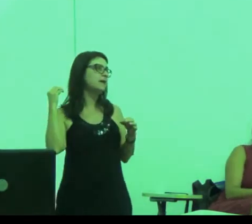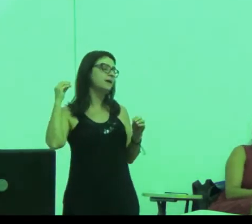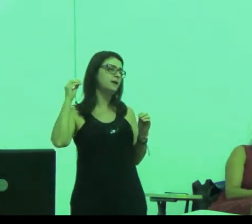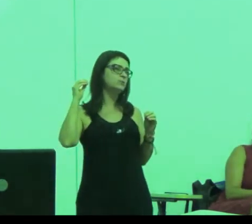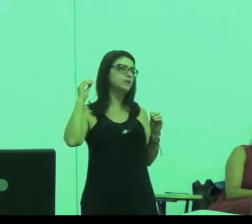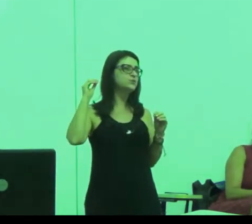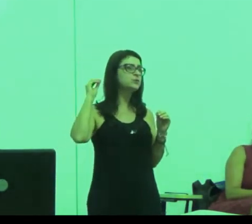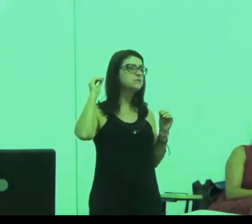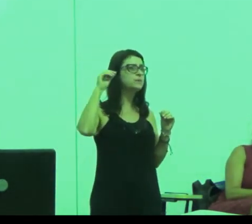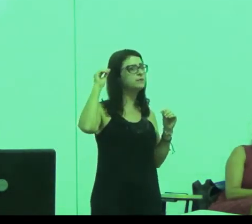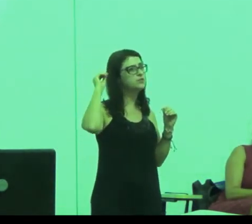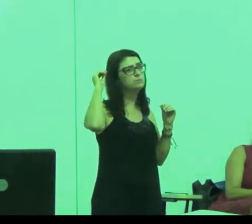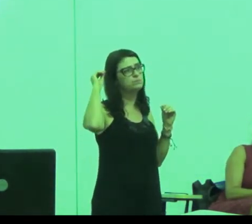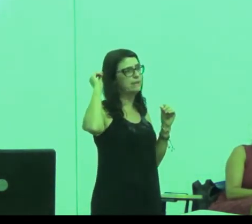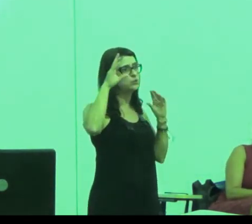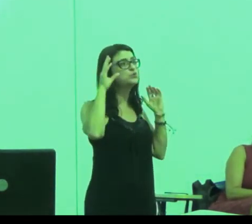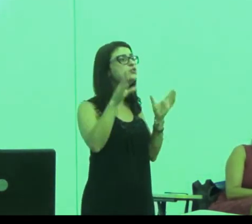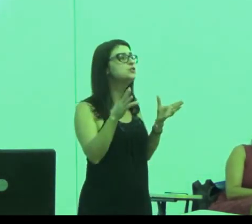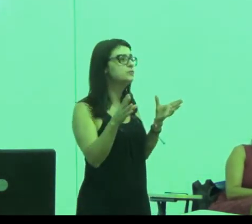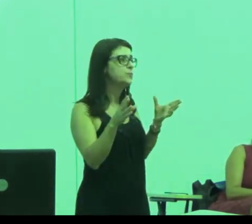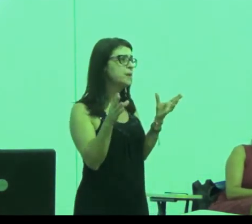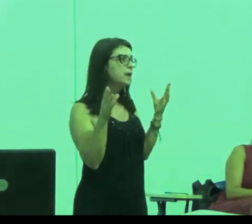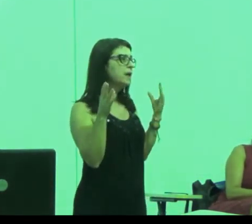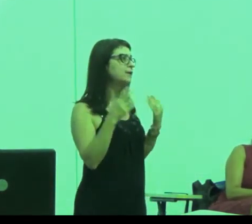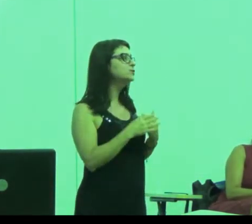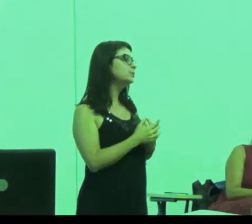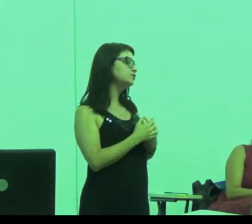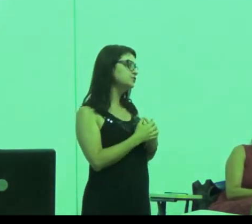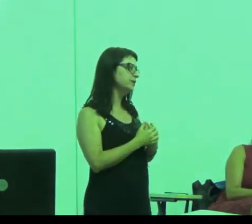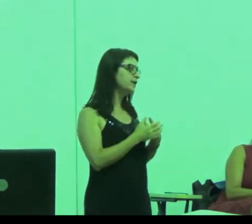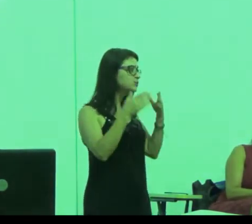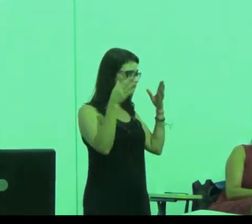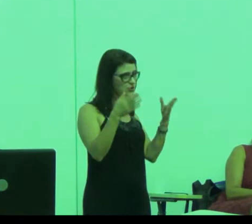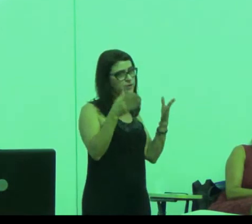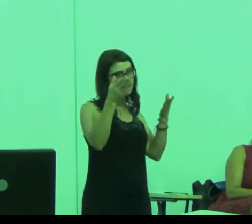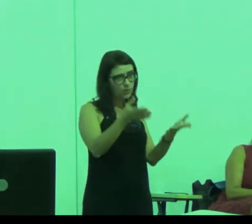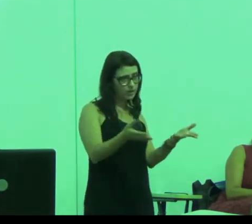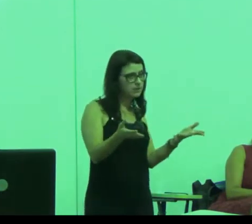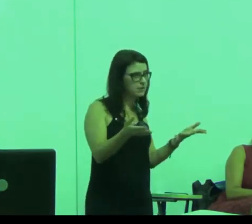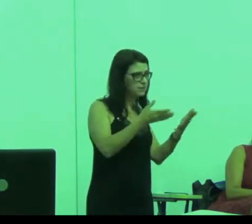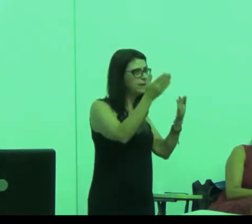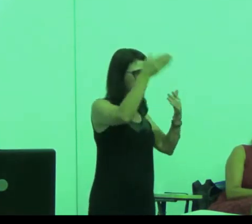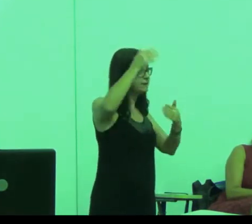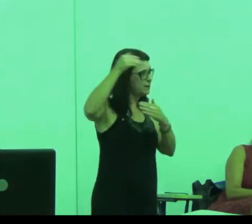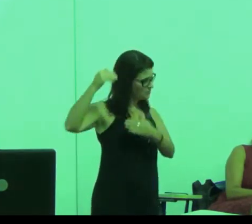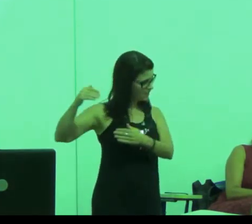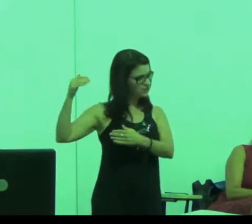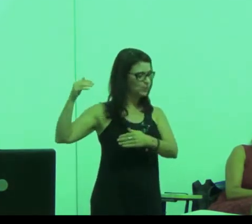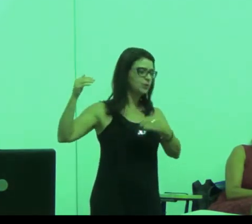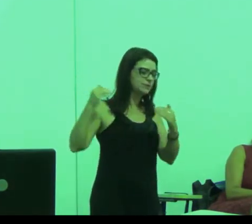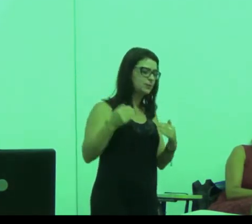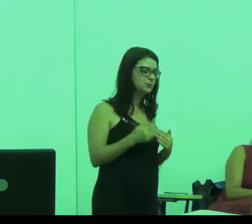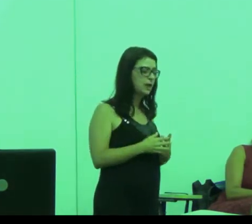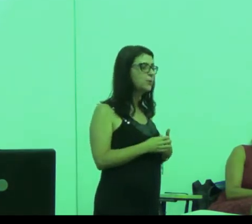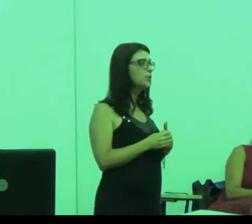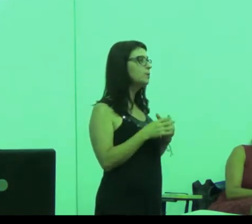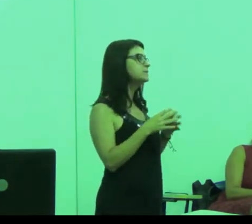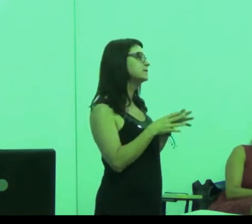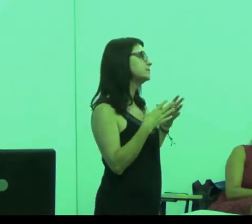é um texto que se pretende mais objetivo. É totalmente diferente quando eu cheguei agora aqui, né, na editora, na Orital, e eu comecei a trabalhar